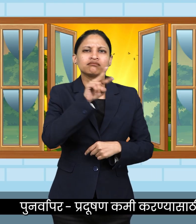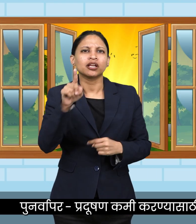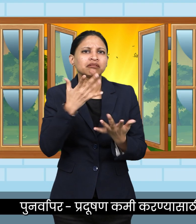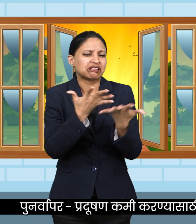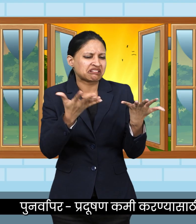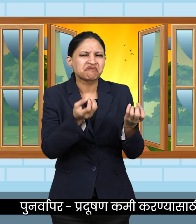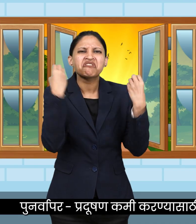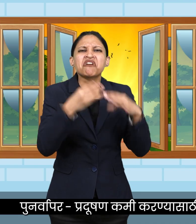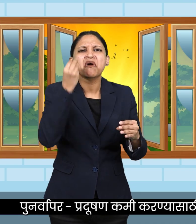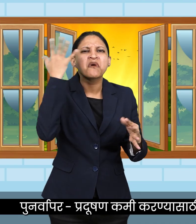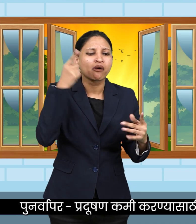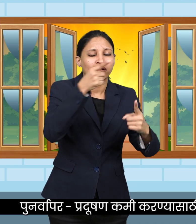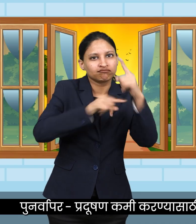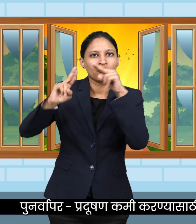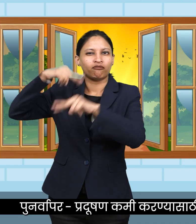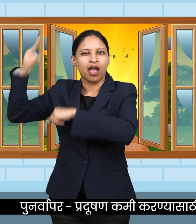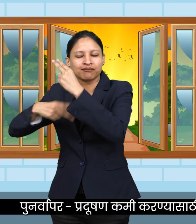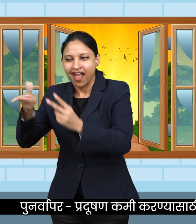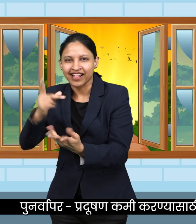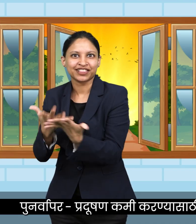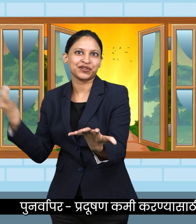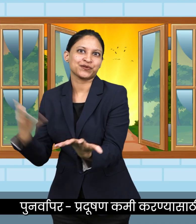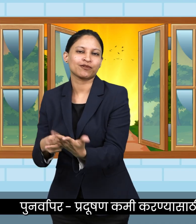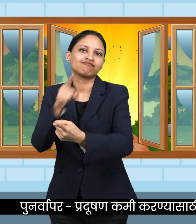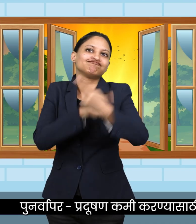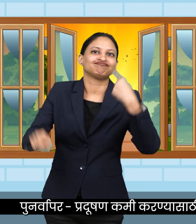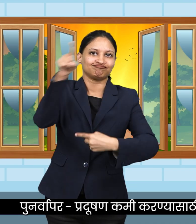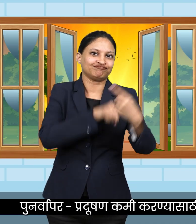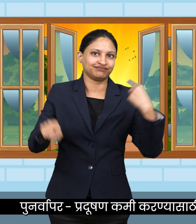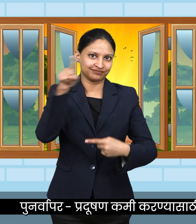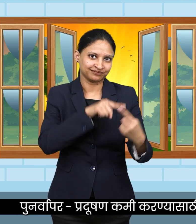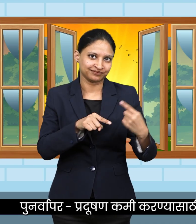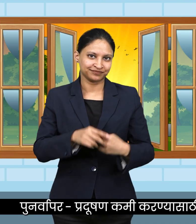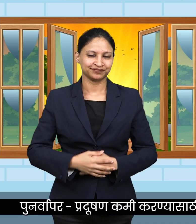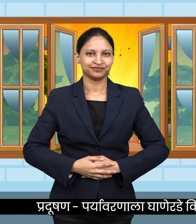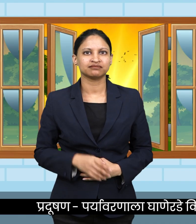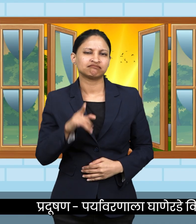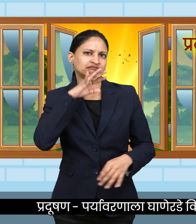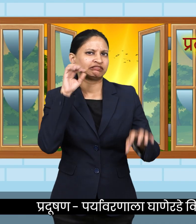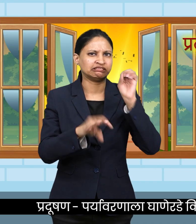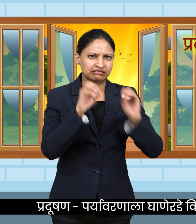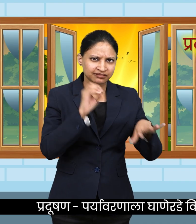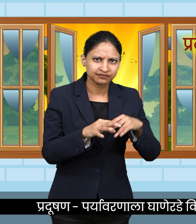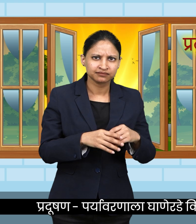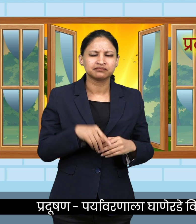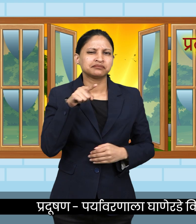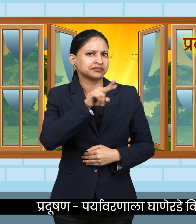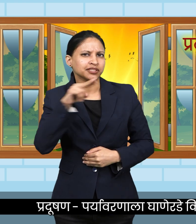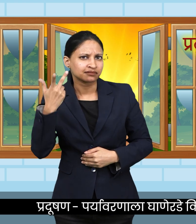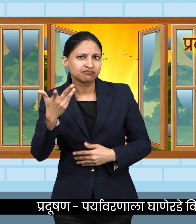पुनर्वापर: प्रदूषण कमी करण्यासाठी टाकाऊ पदार्थांपासून प्रदूषण, पर्यावरणाला